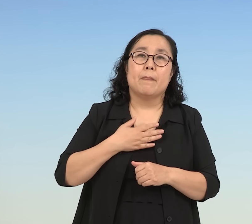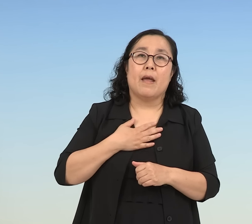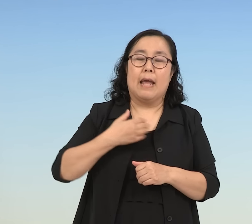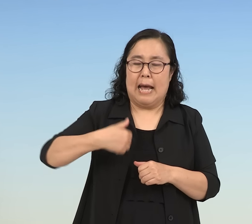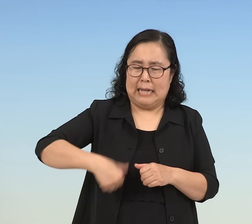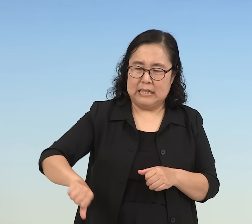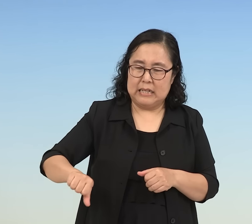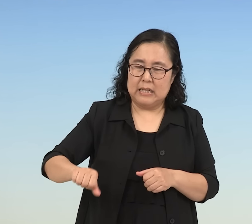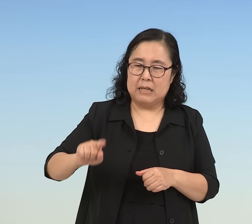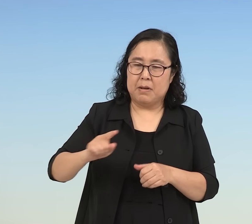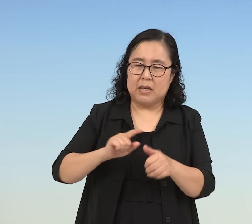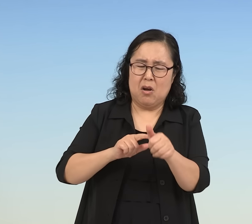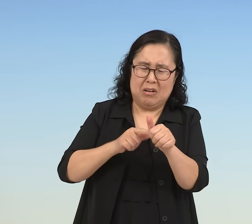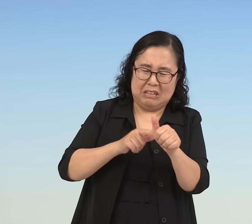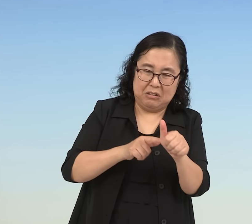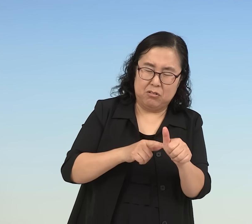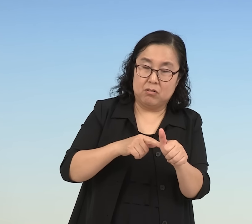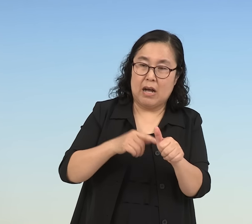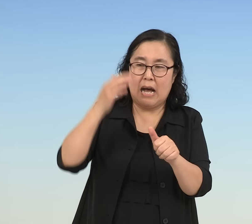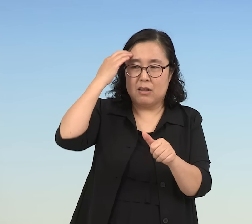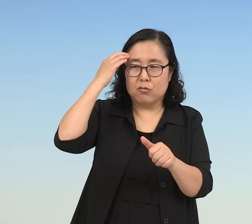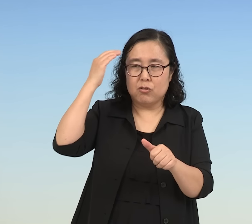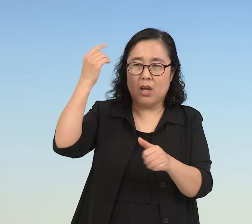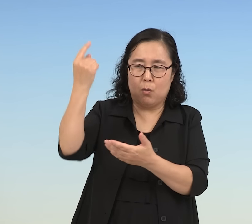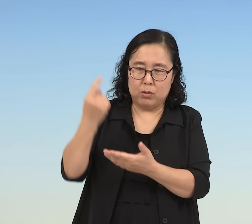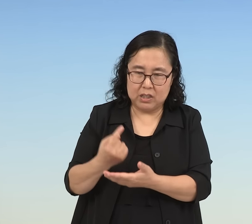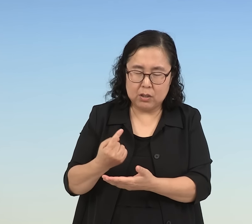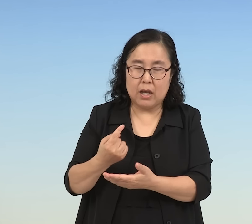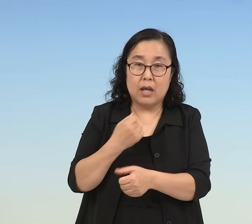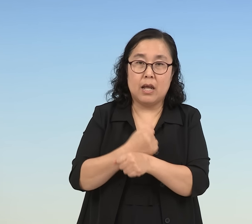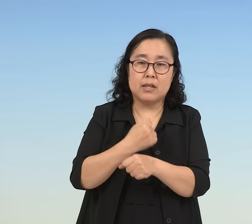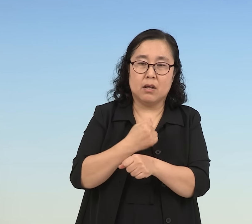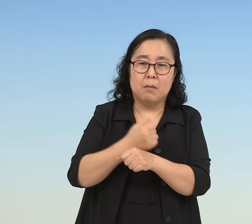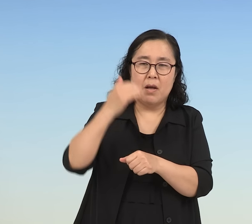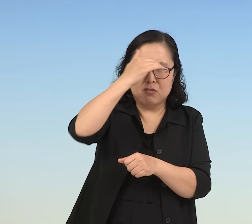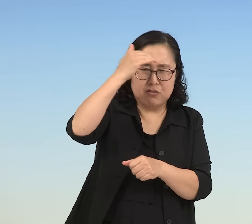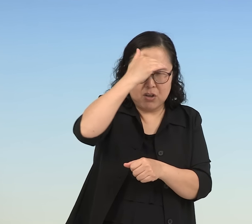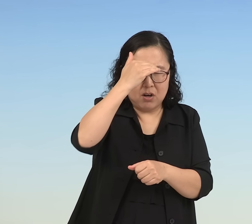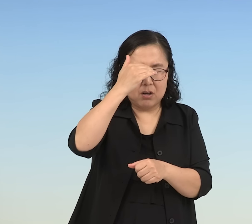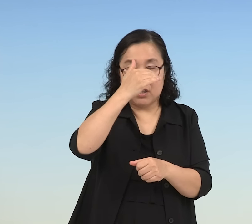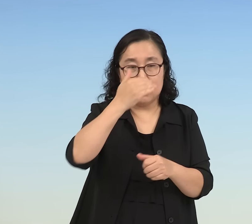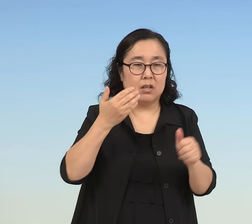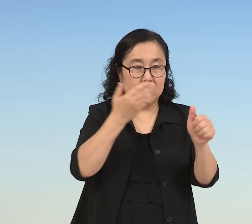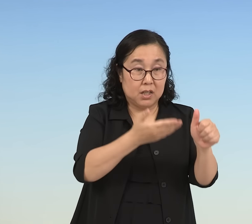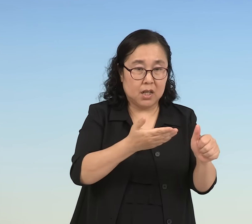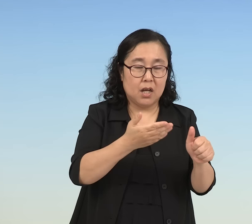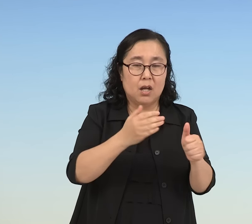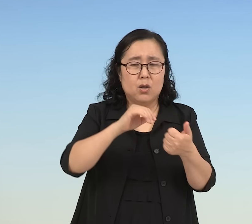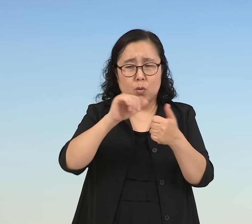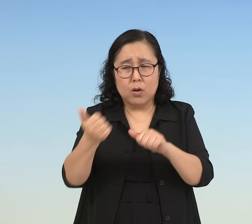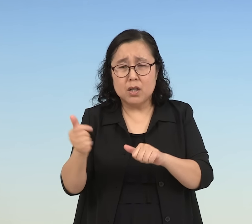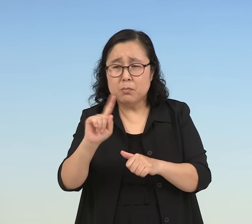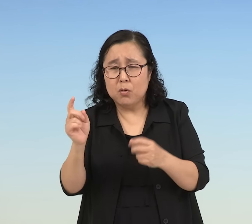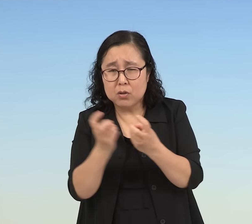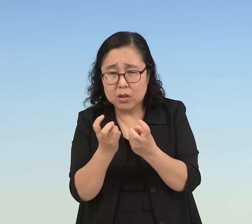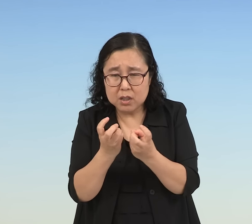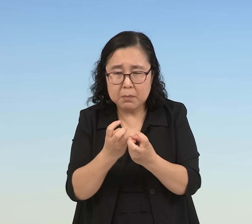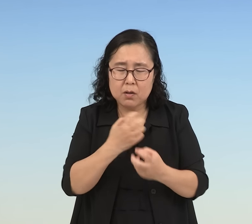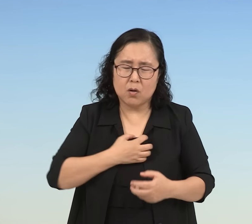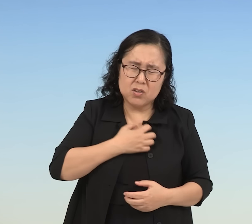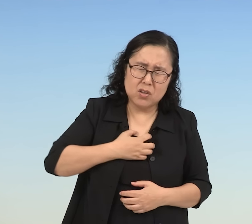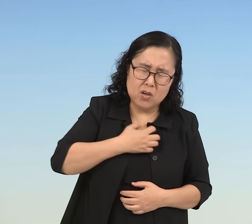이 못된 자식이 그냥 어머니 무리하게 섬기다가 그래서 돌아가셨다. 이거 어떡하나? 아, 진짜 잠이